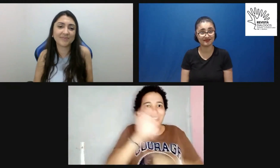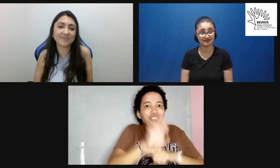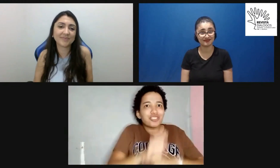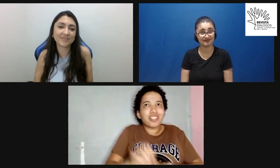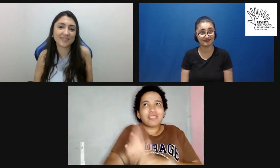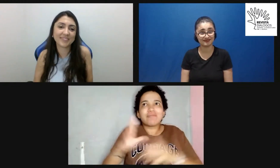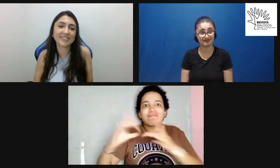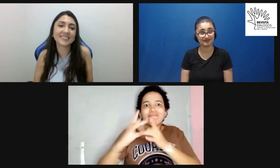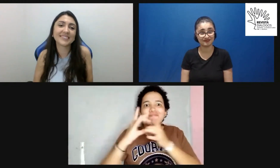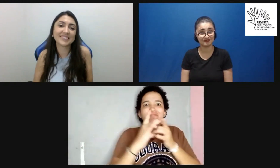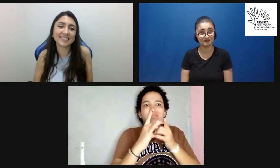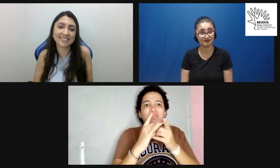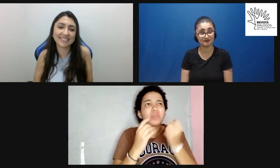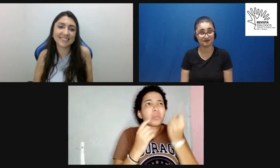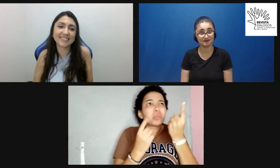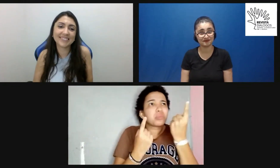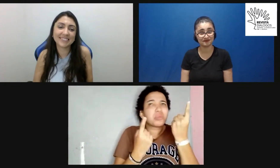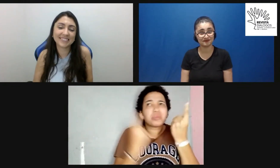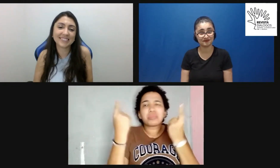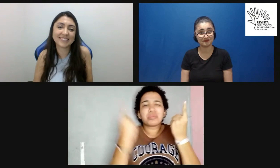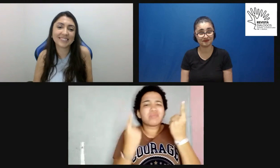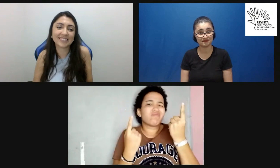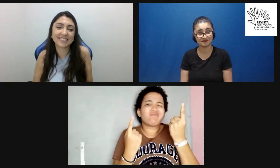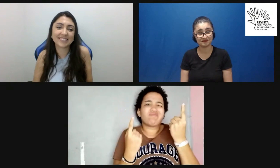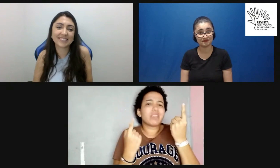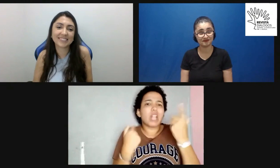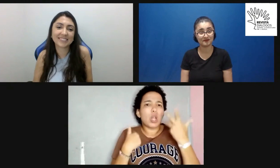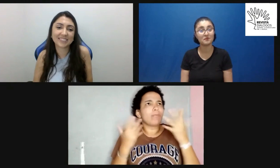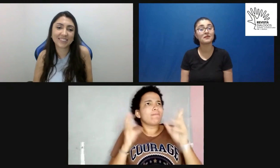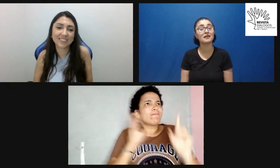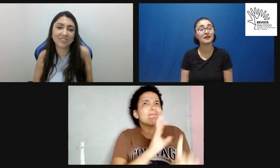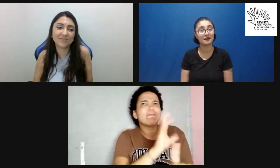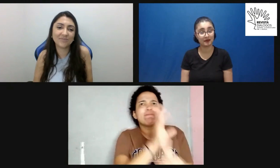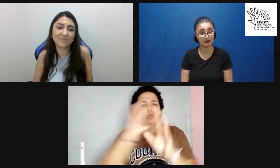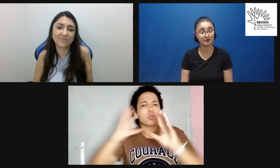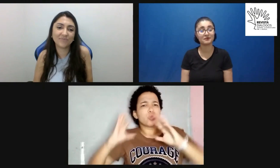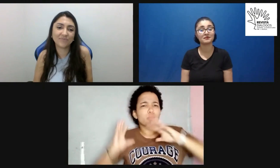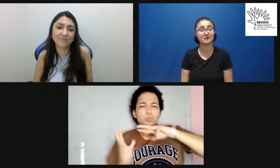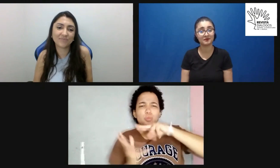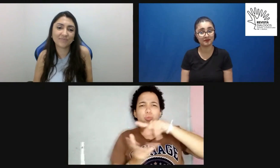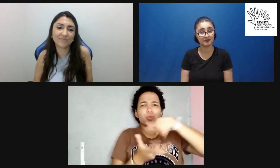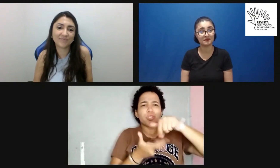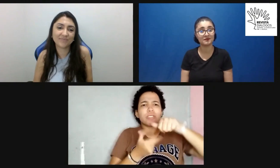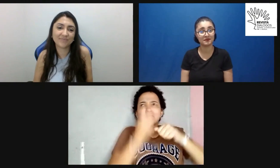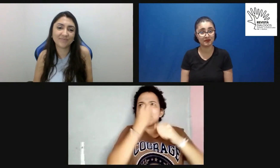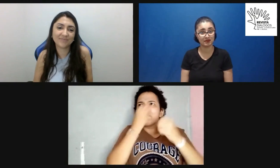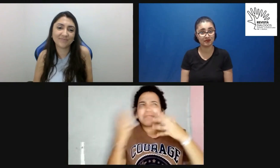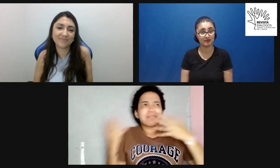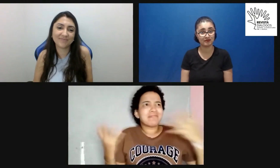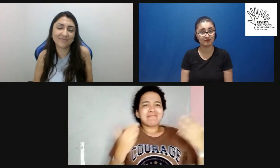unirmos. Hoje são poucos os estados que têm um palhaço. Precisamos